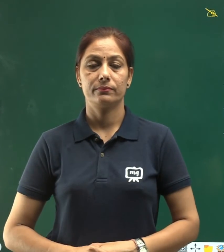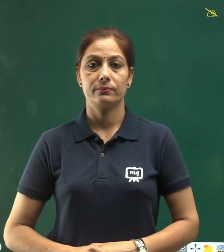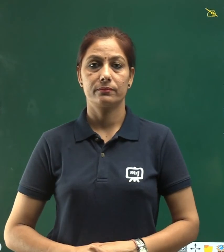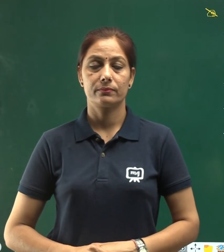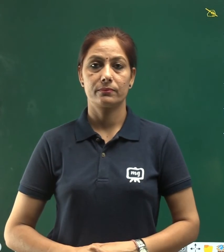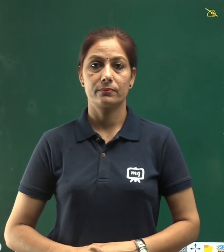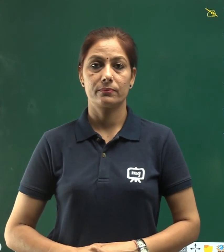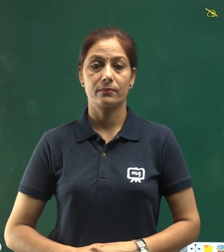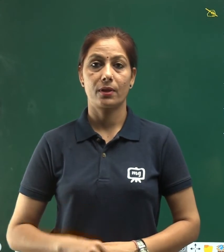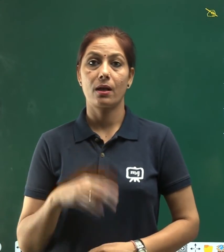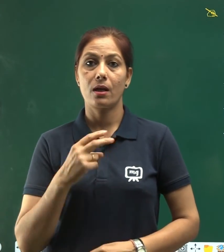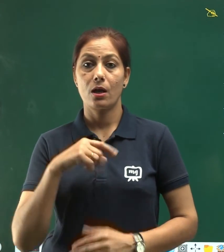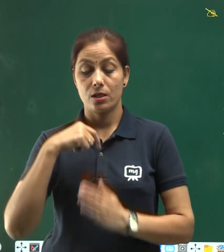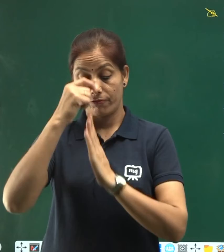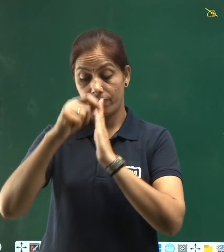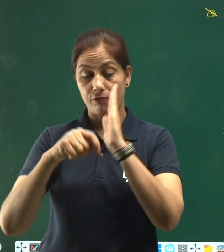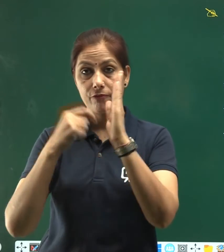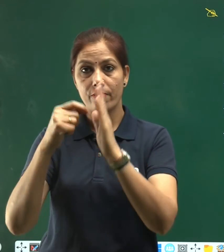पथेर पांचाली